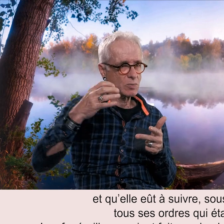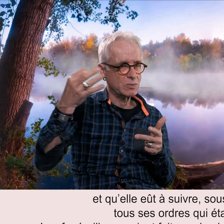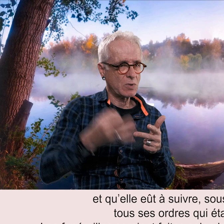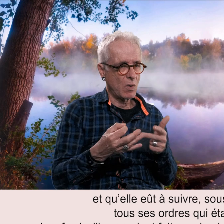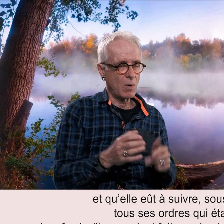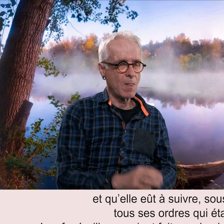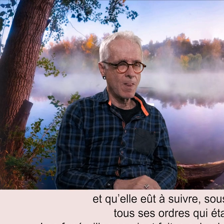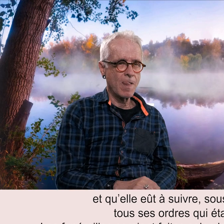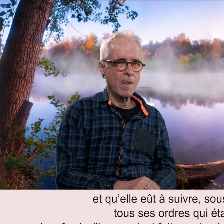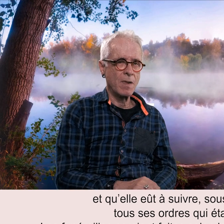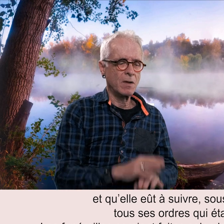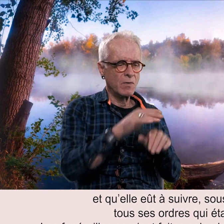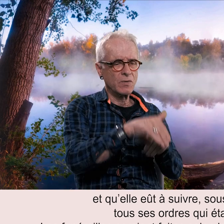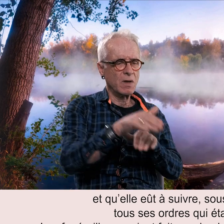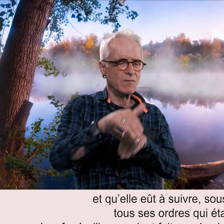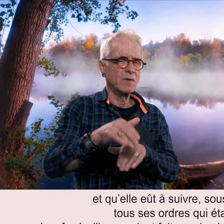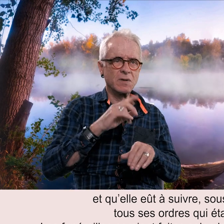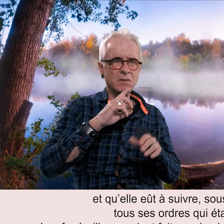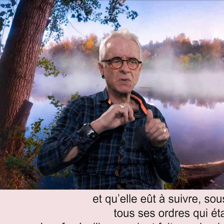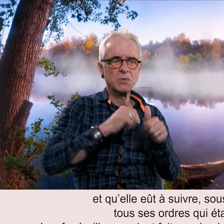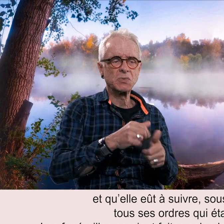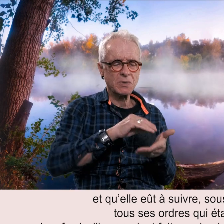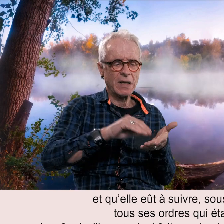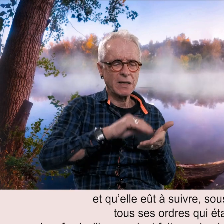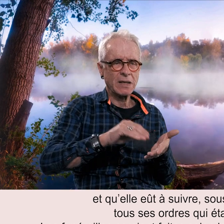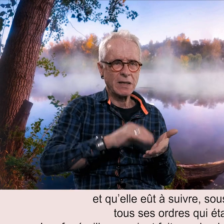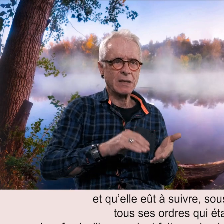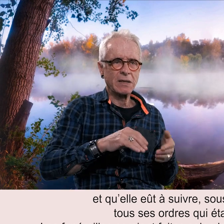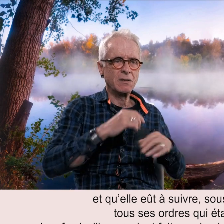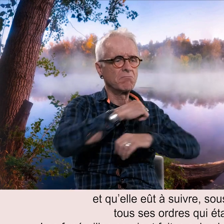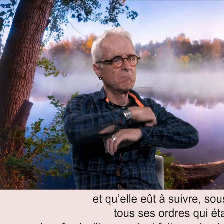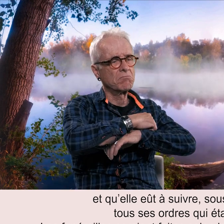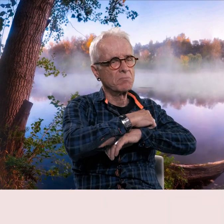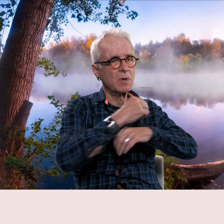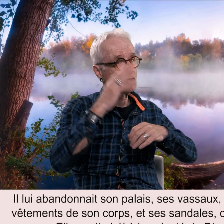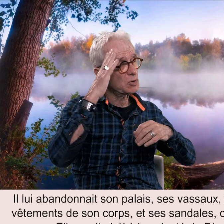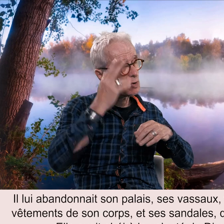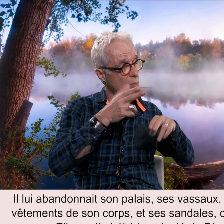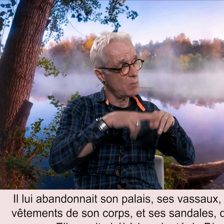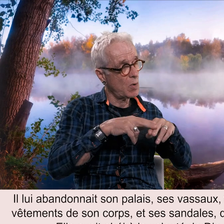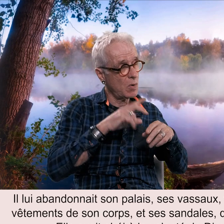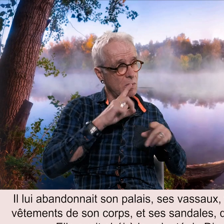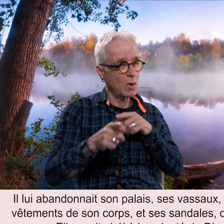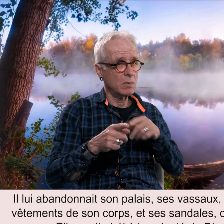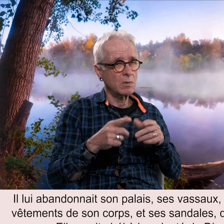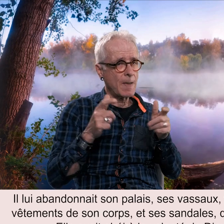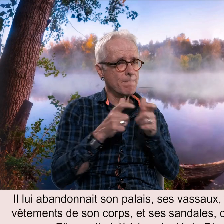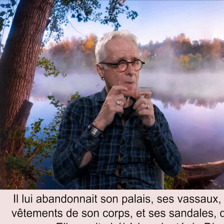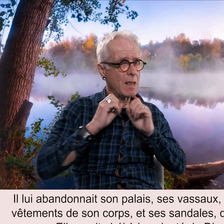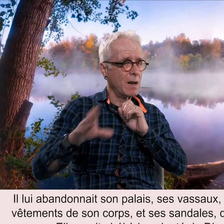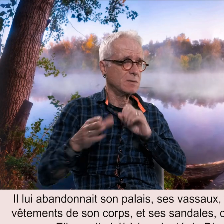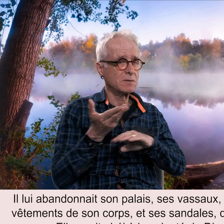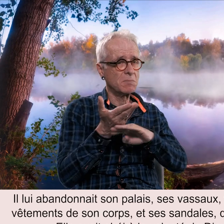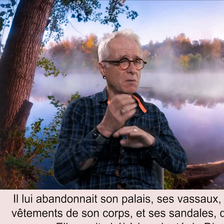Les funérailles seraient faites selon les instructions qu'il avait laissées par écrit sur un prix Dieu dans la chambre des morts. Il lui abandonnait son palais, ses